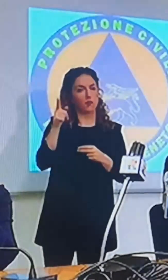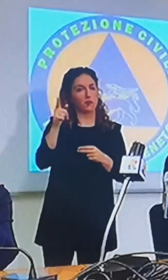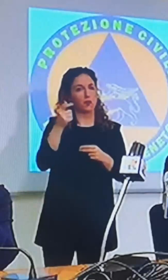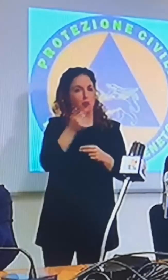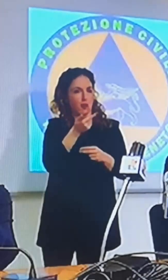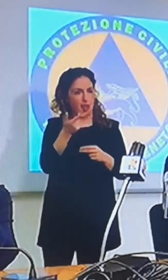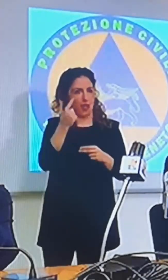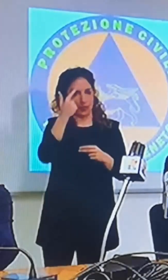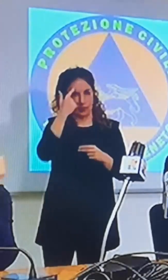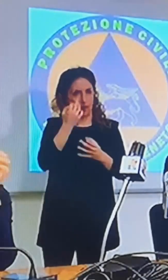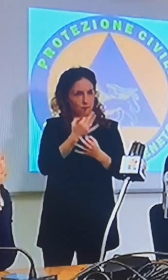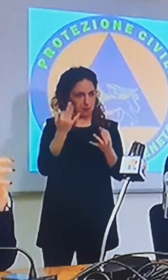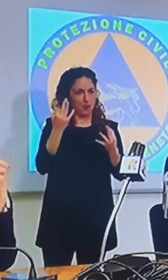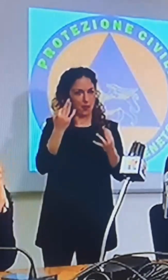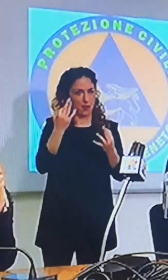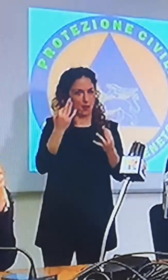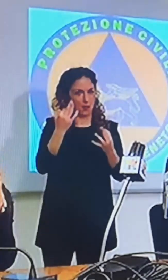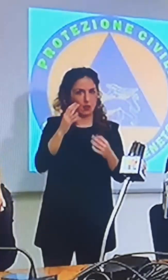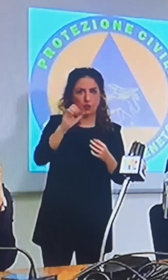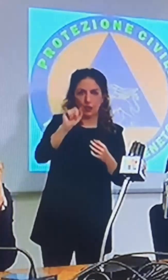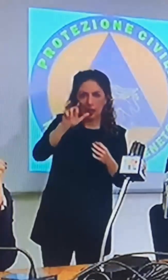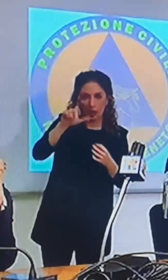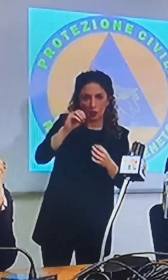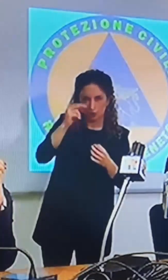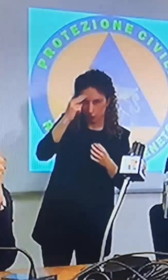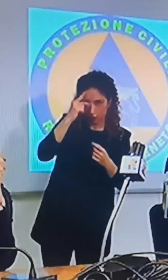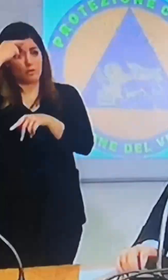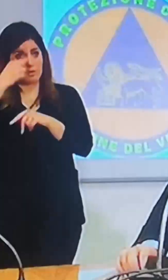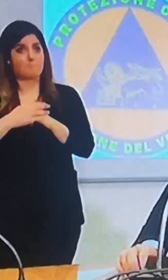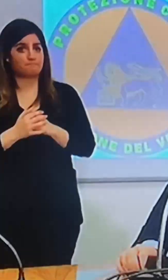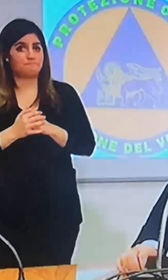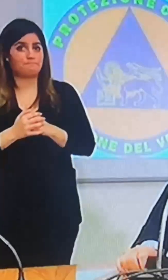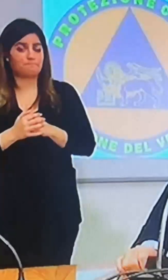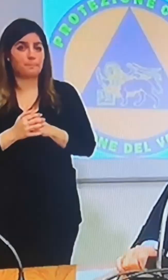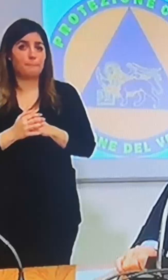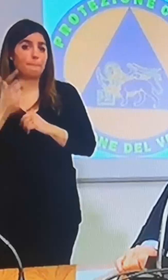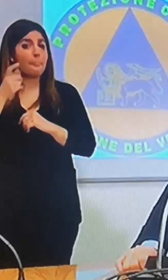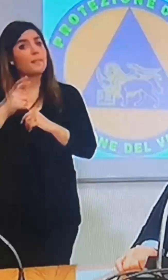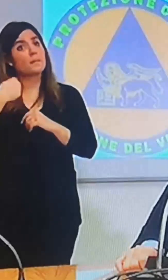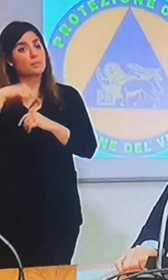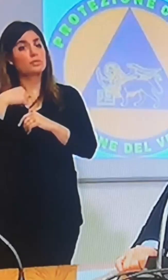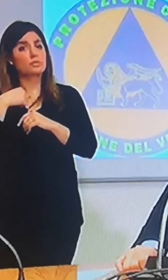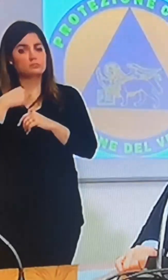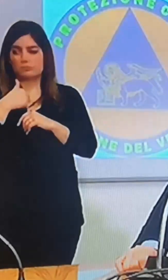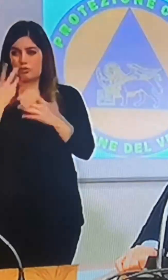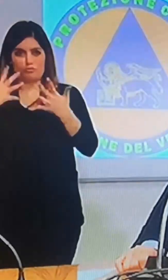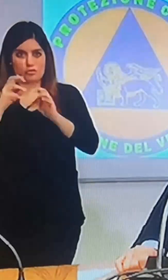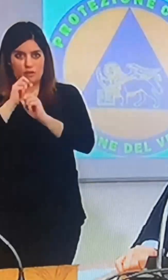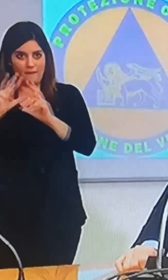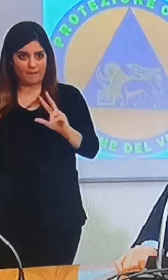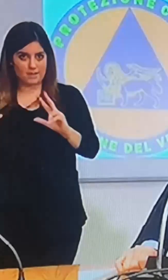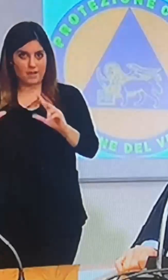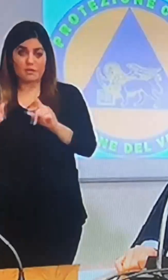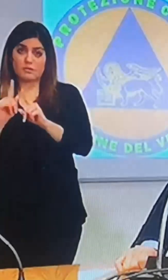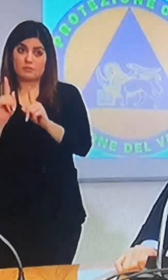dati. E qui, ti ricordi, Carlo? Una breve nota che sia comprensibile, perché noi a questo punto, io ho detto ai miei che nessuno si